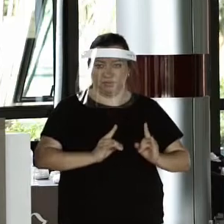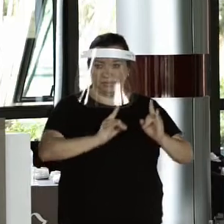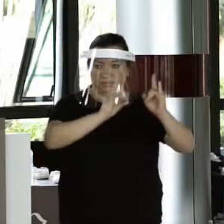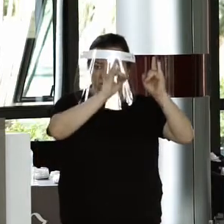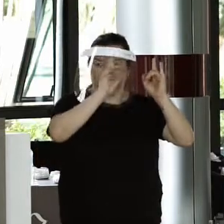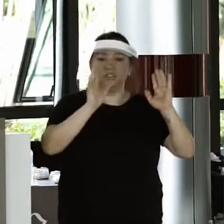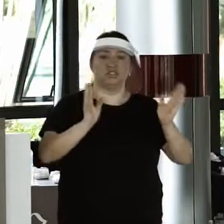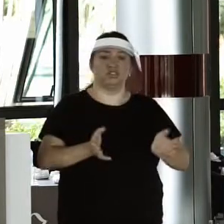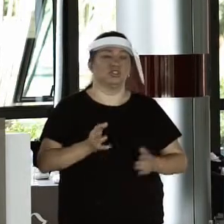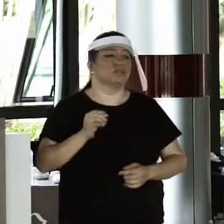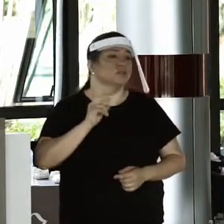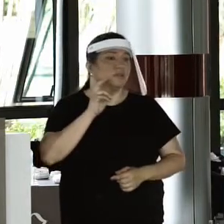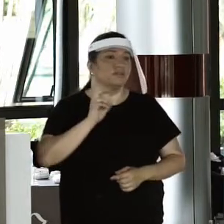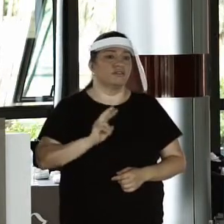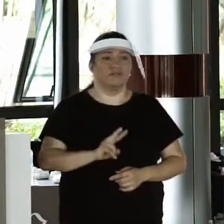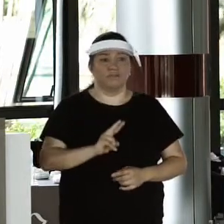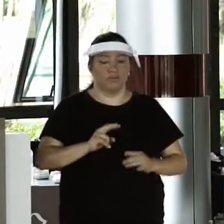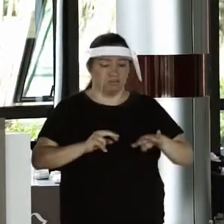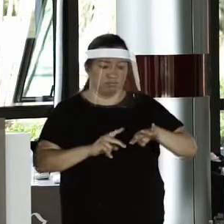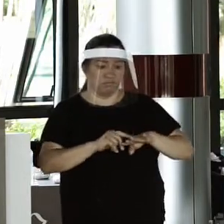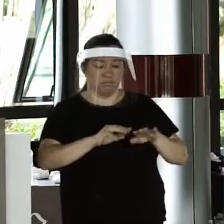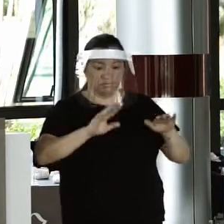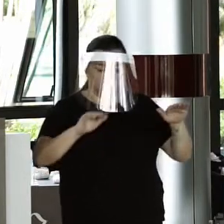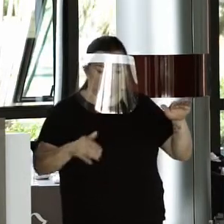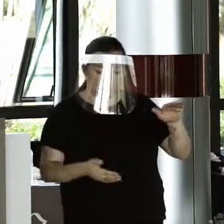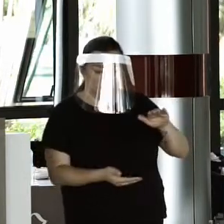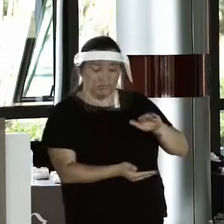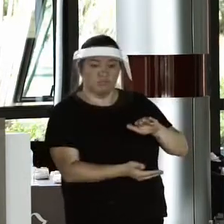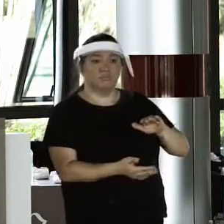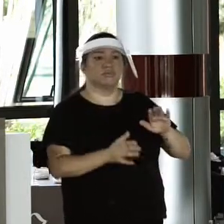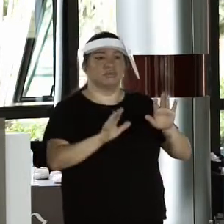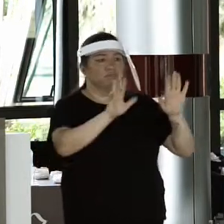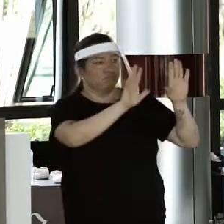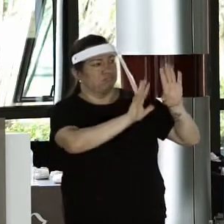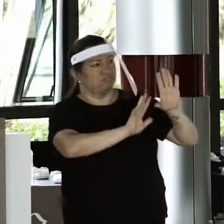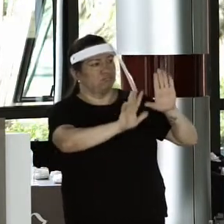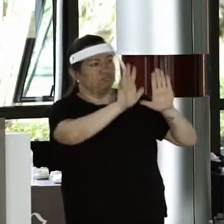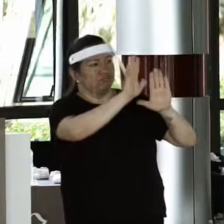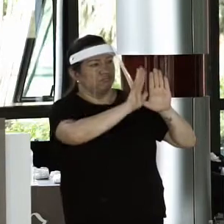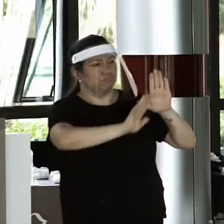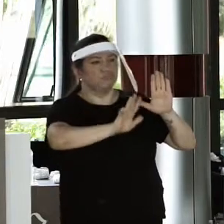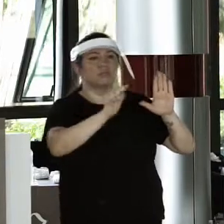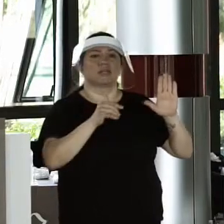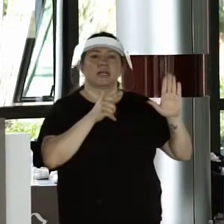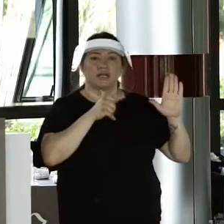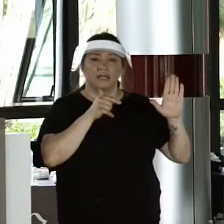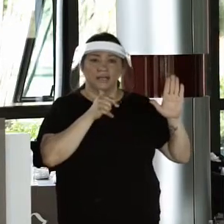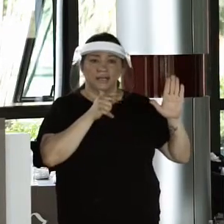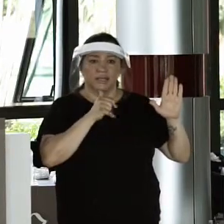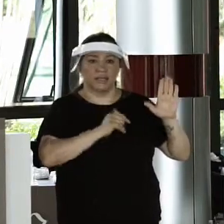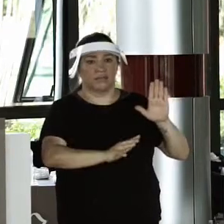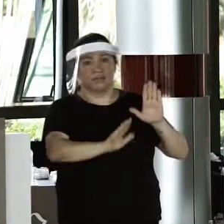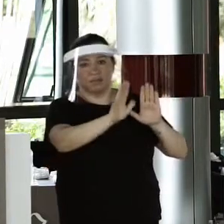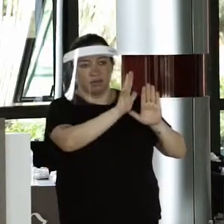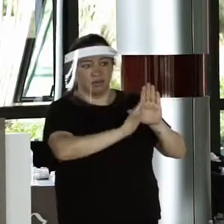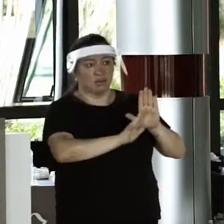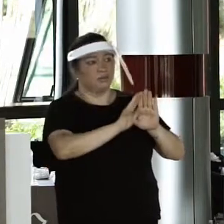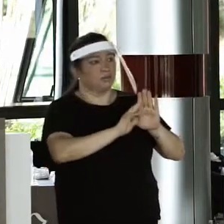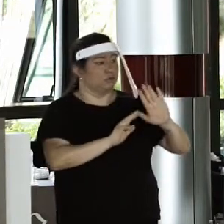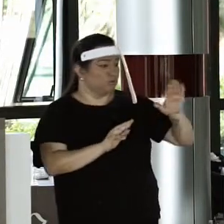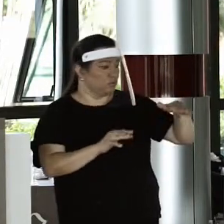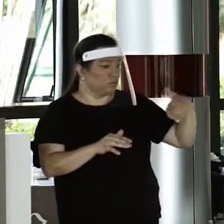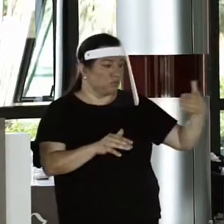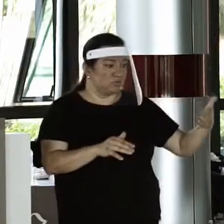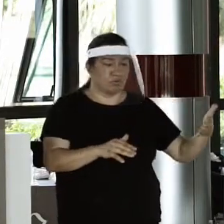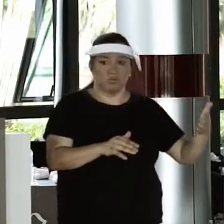tenha visto no subsolo do seu edifício umas manchas na parede, que são infiltrações vindas do outro lado,